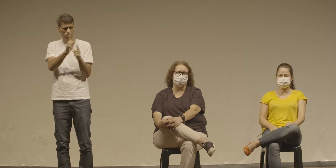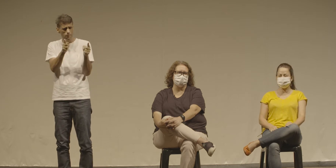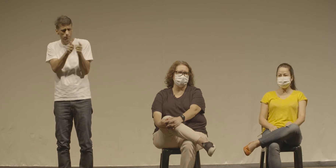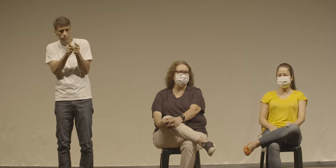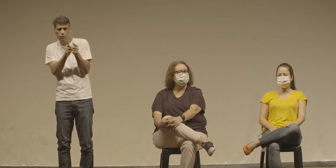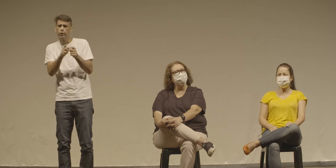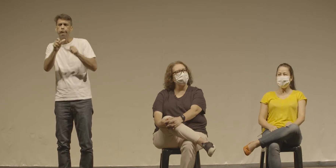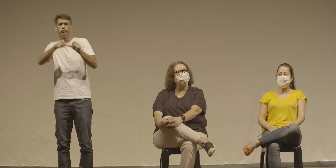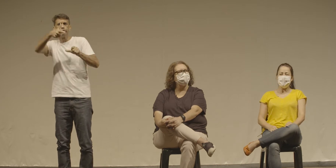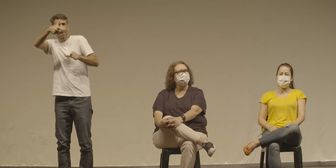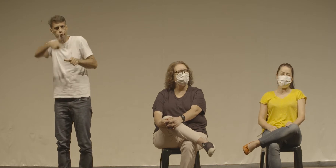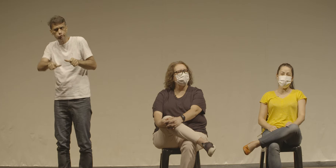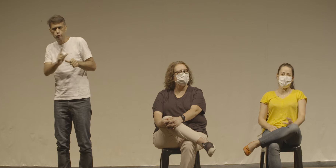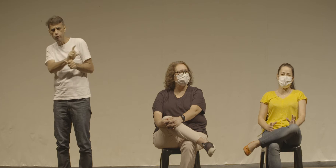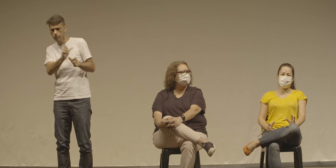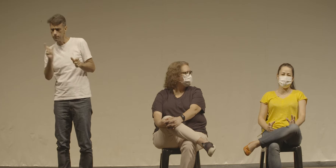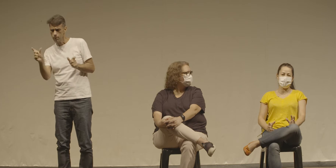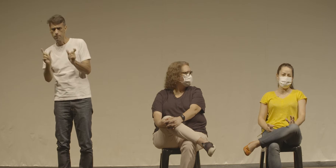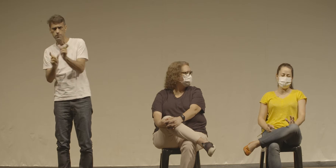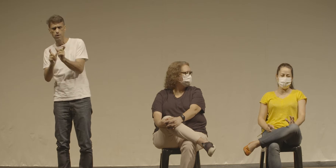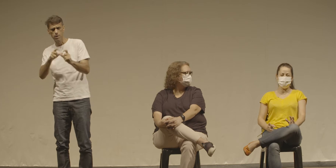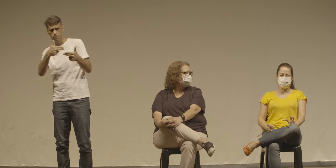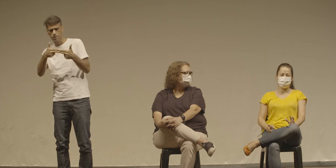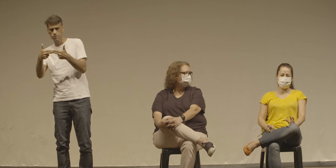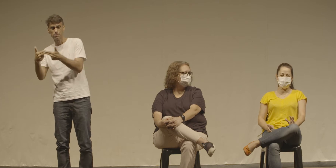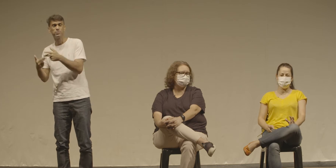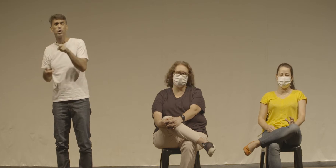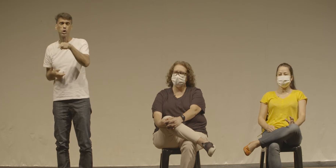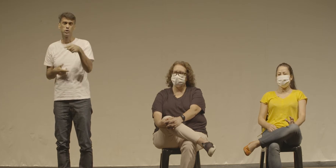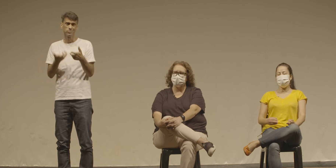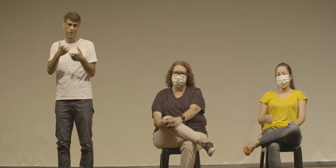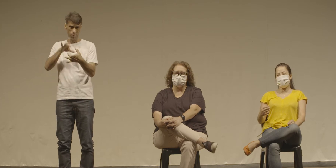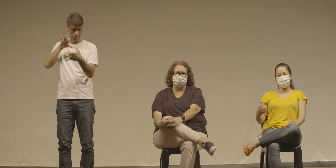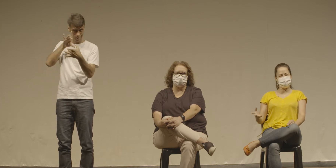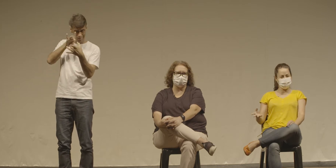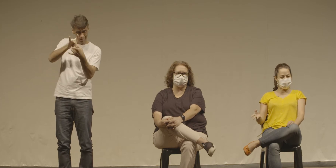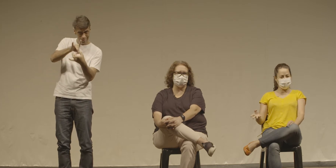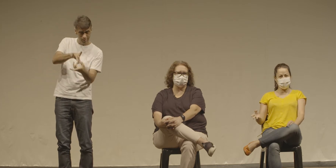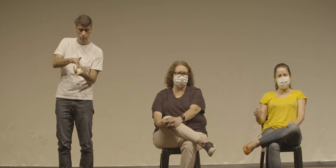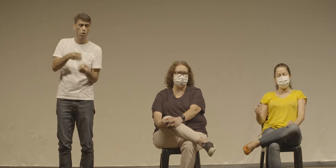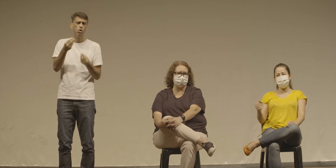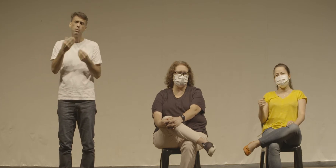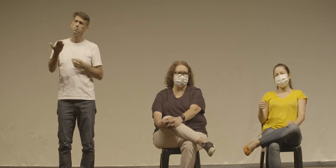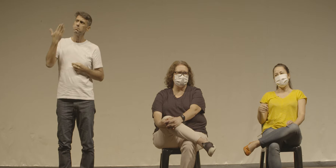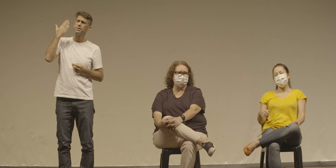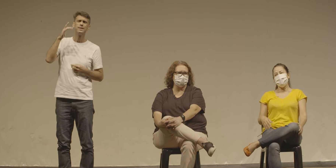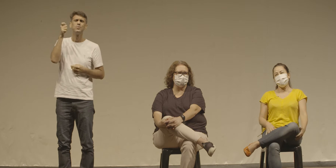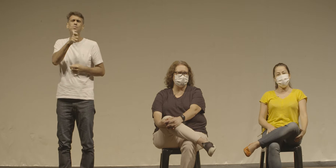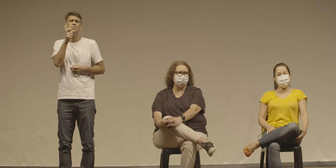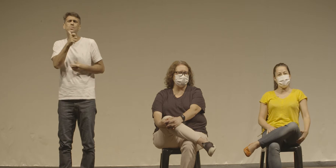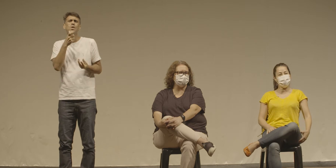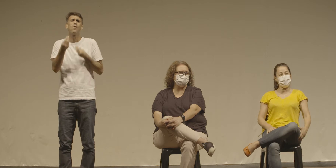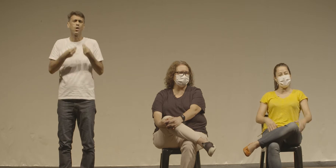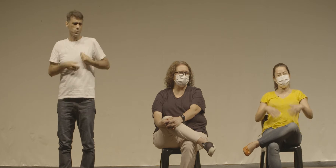ilustrar. Mas a gente queria, para contextualizar, por exemplo, como era ser mulher naquela época,